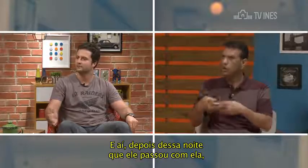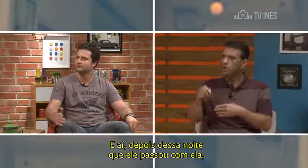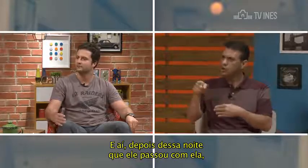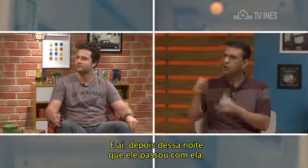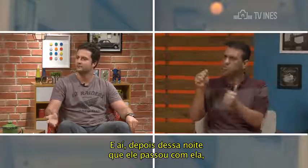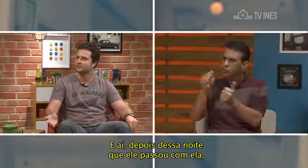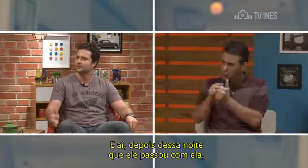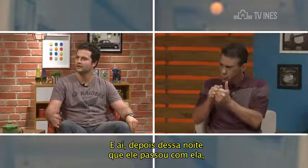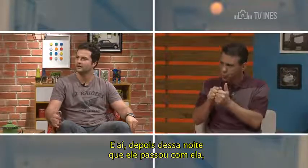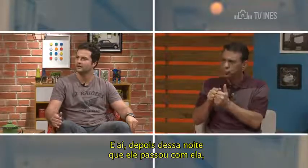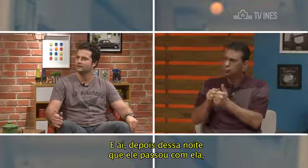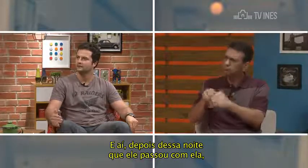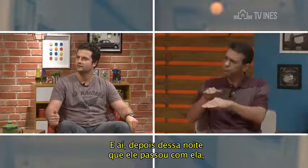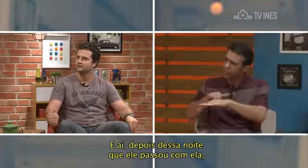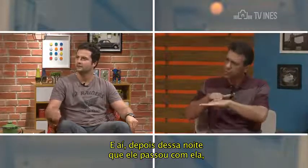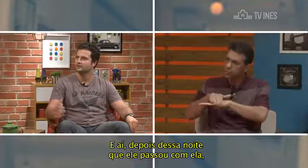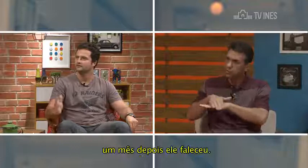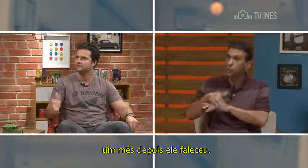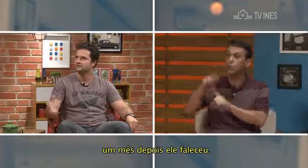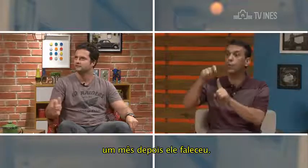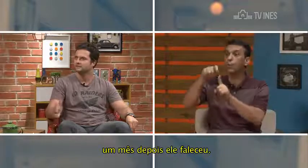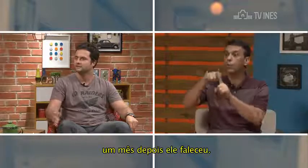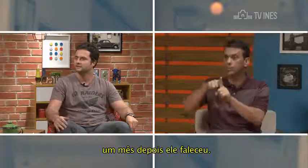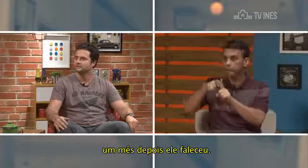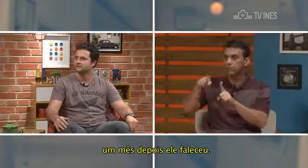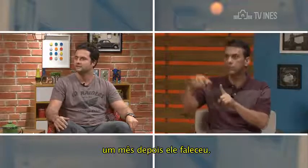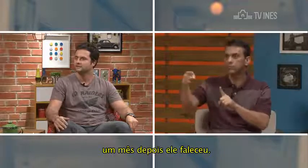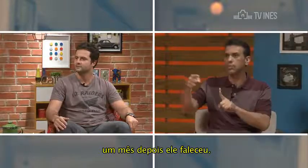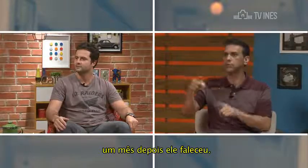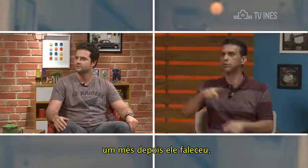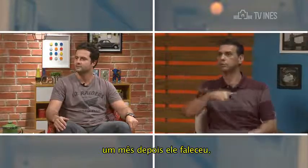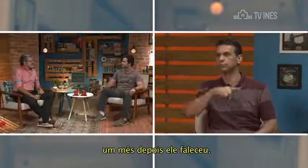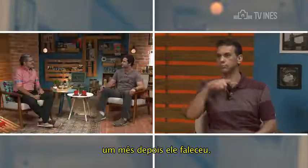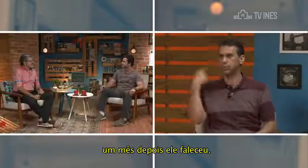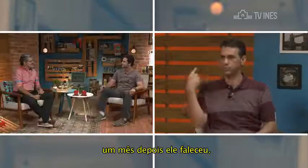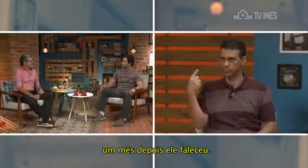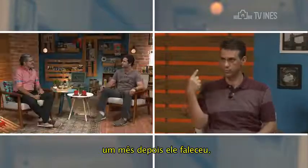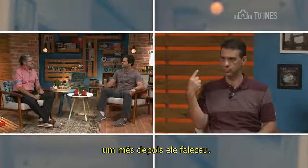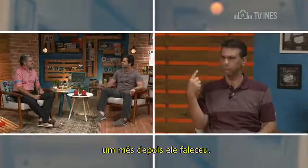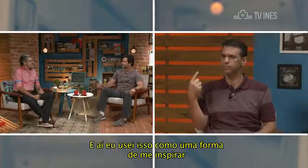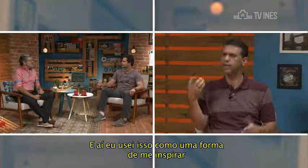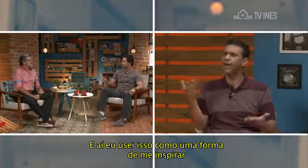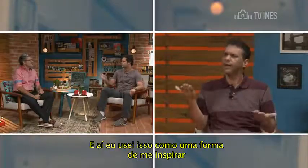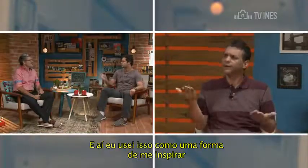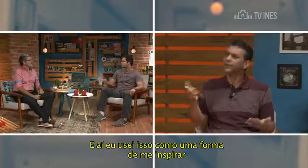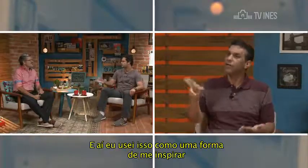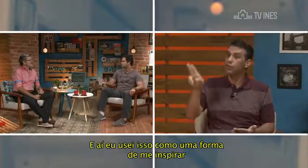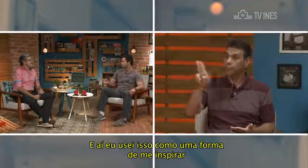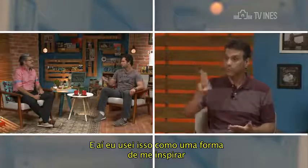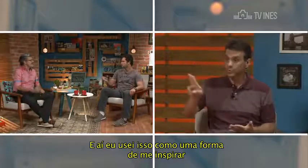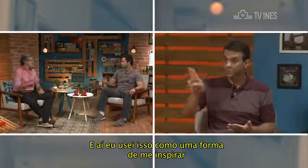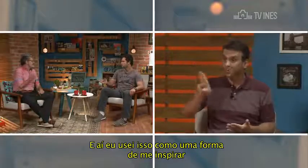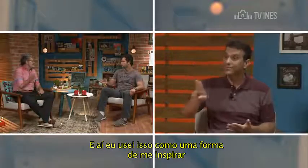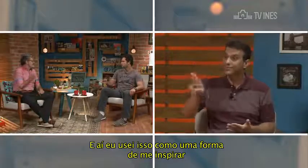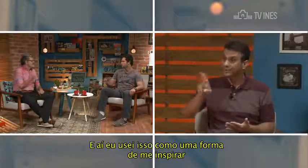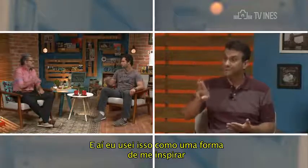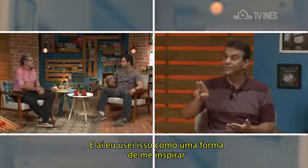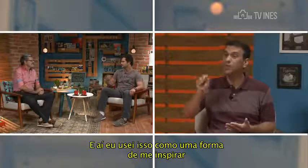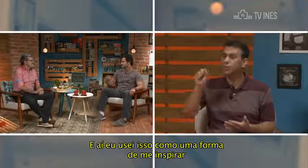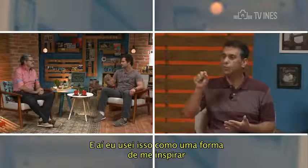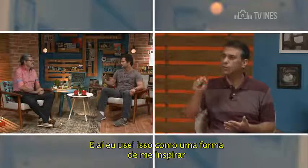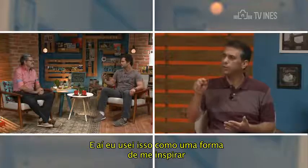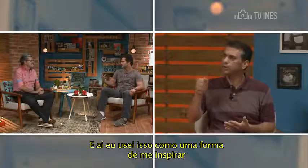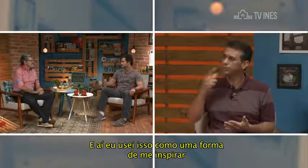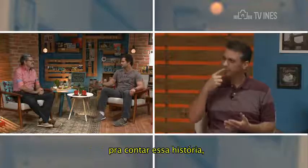dessa noite que ele passou com ela, um mês depois assim, ele faleceu. E aí eu usei isso como uma forma de